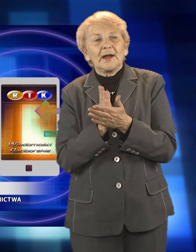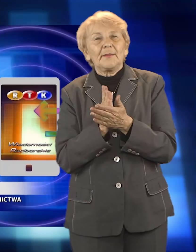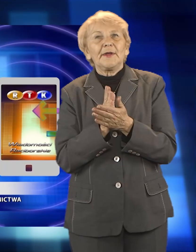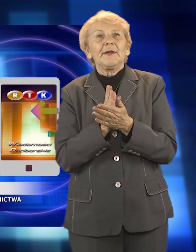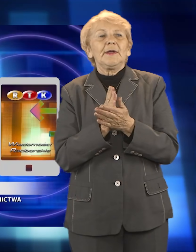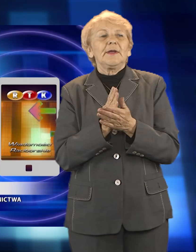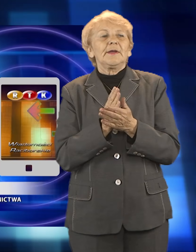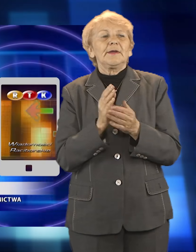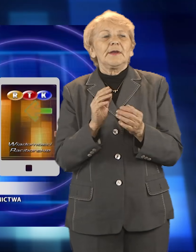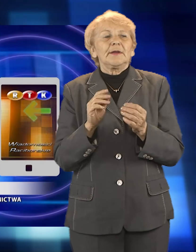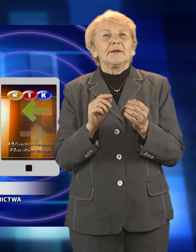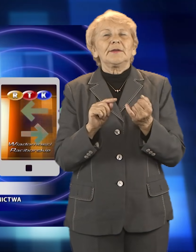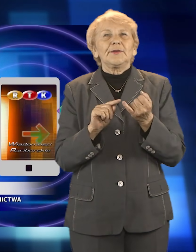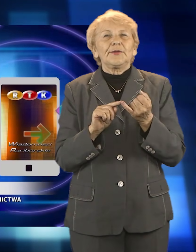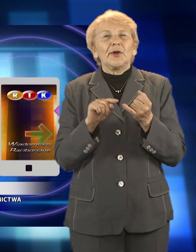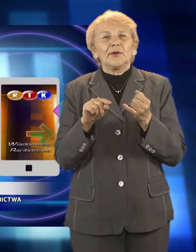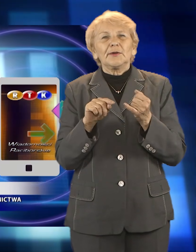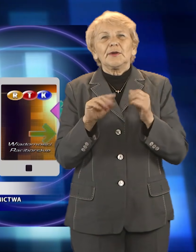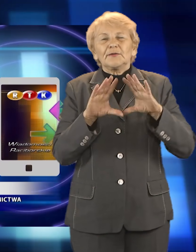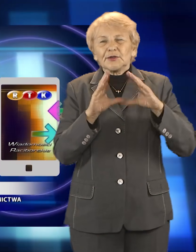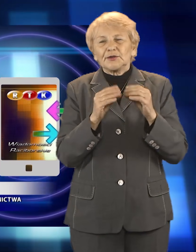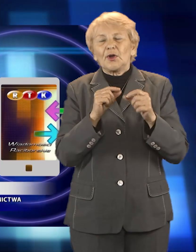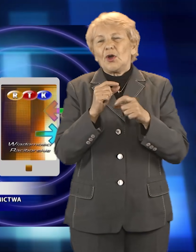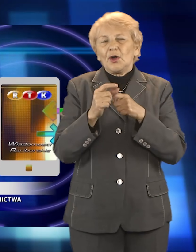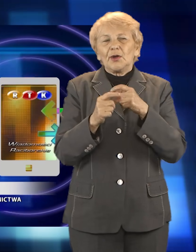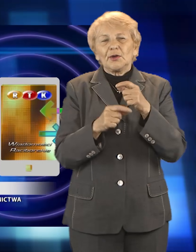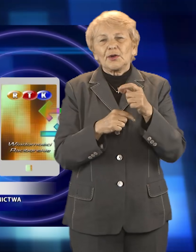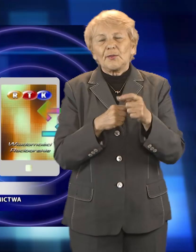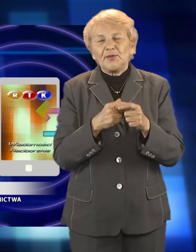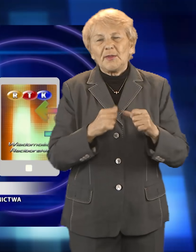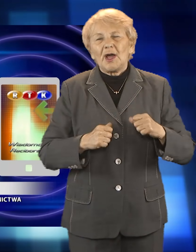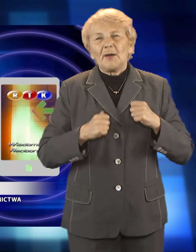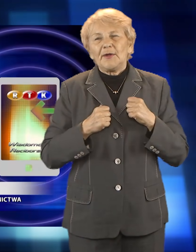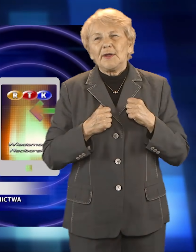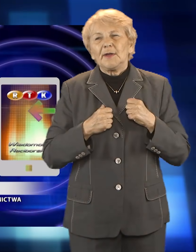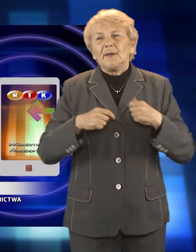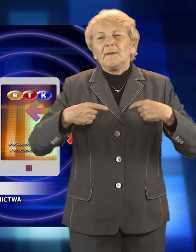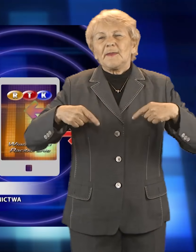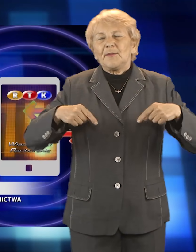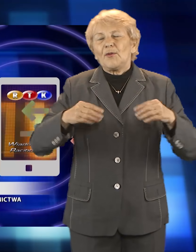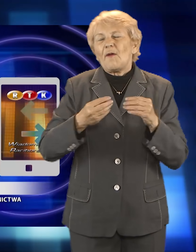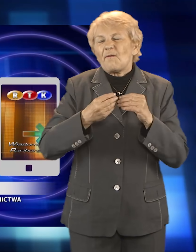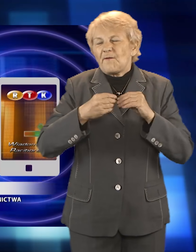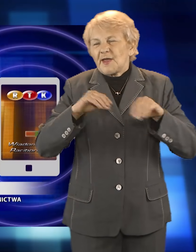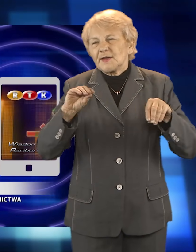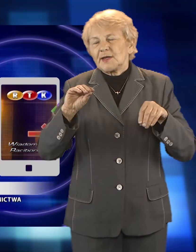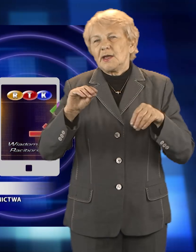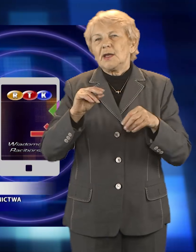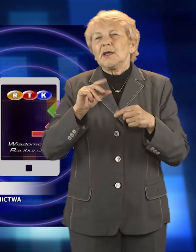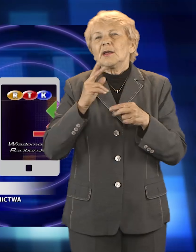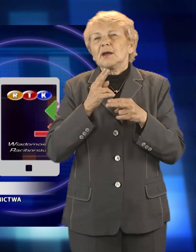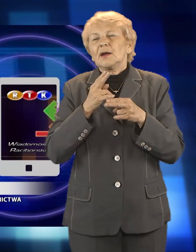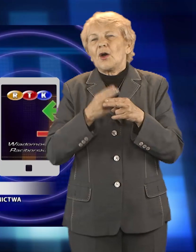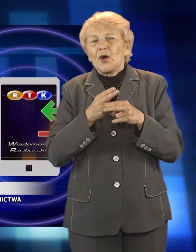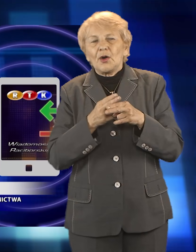bardzo prosimy o uczciwość wypełnianiu ankiety żeby było bezpiecznie